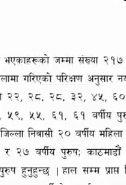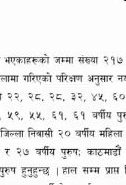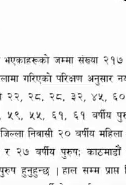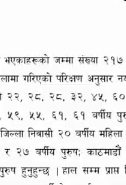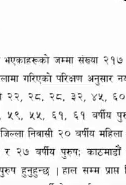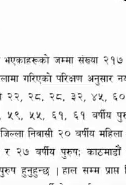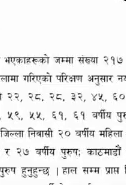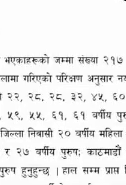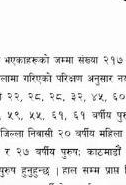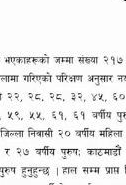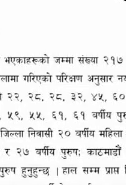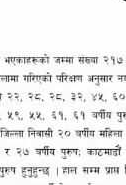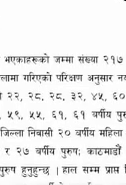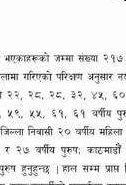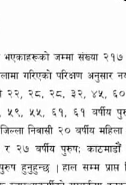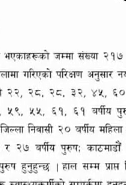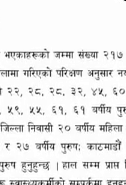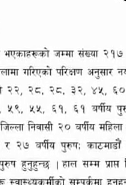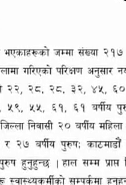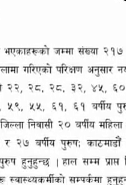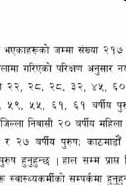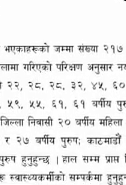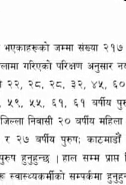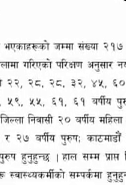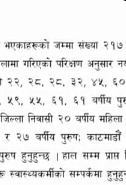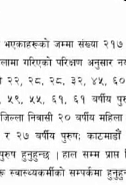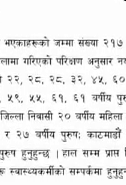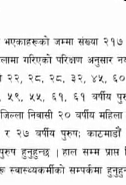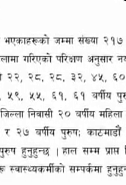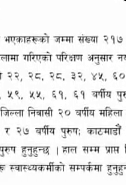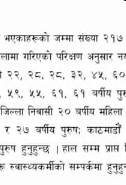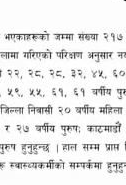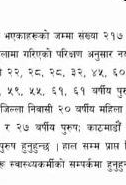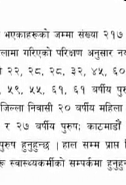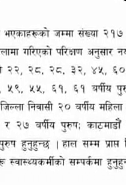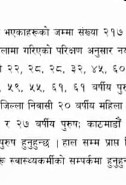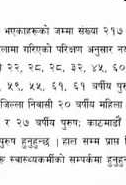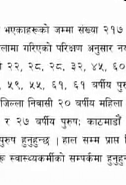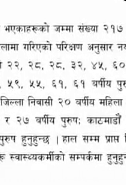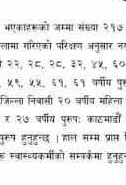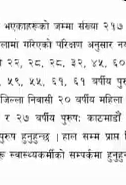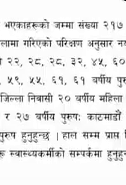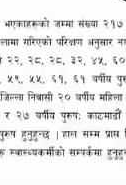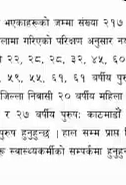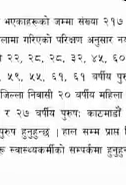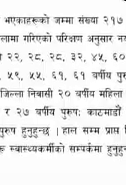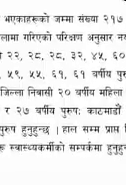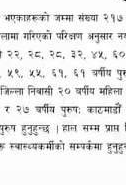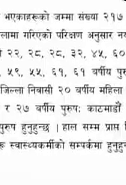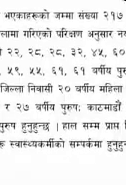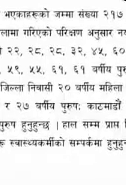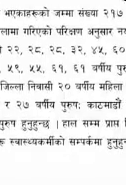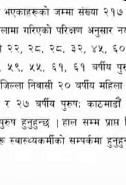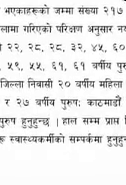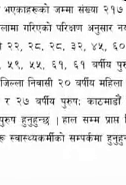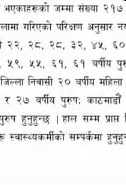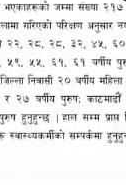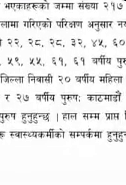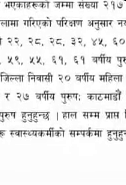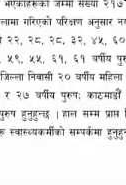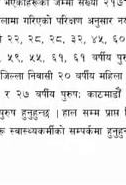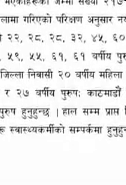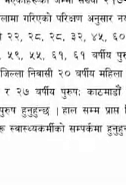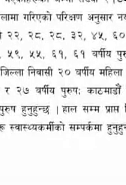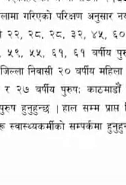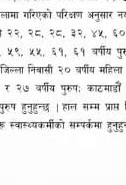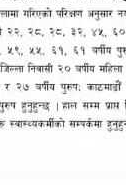हो। स्वास्थ्य तथा जनसंख्या मन्त्रालयले नियमित पत्रकार सम्मेलनका क्रममा मंगलबार मात्रै 57 जनामा कोरोना संक्रमण पुष्टि